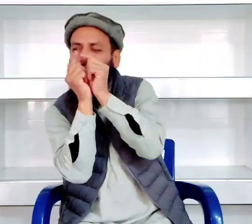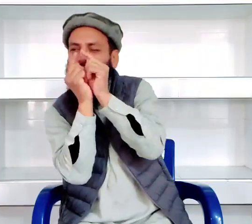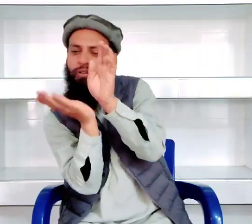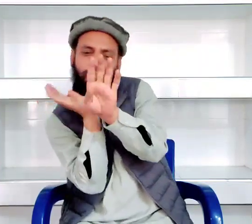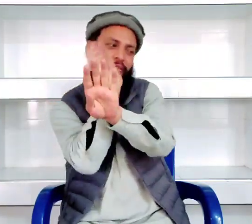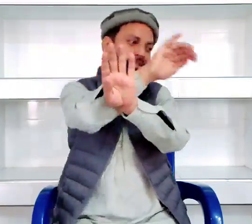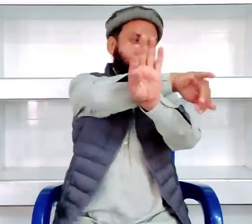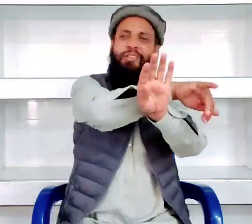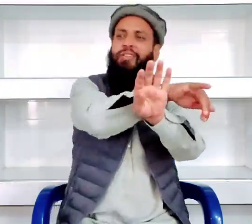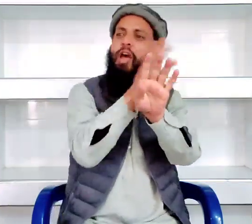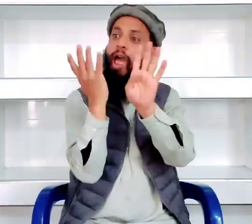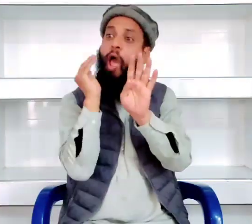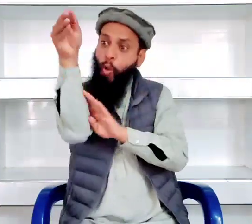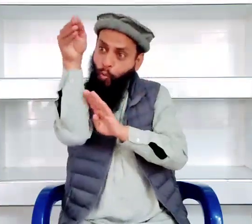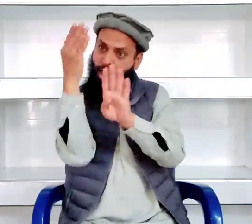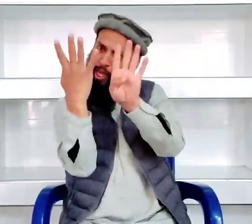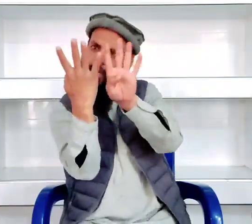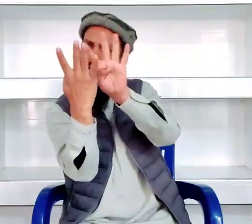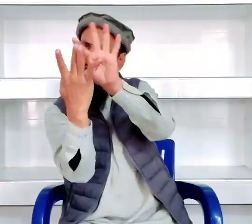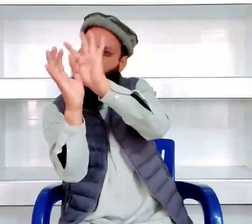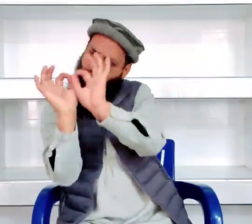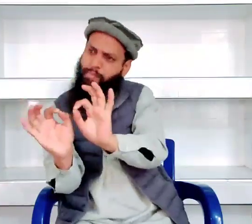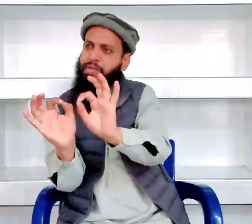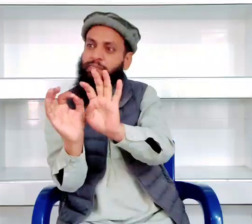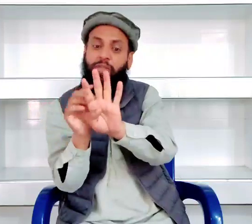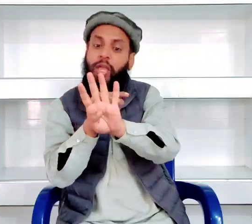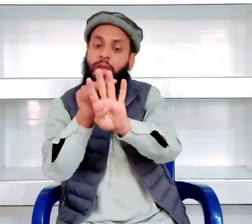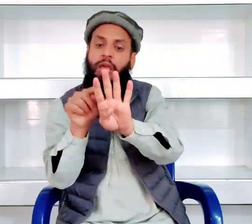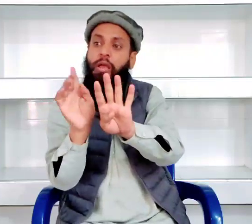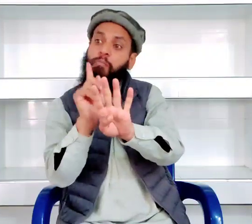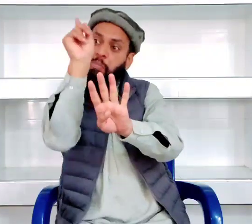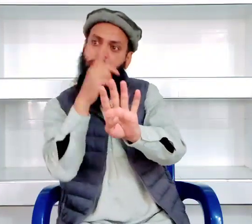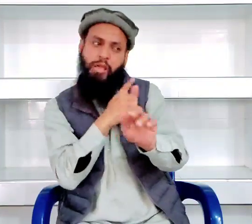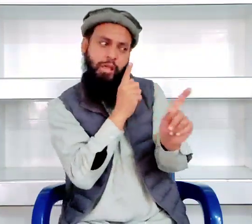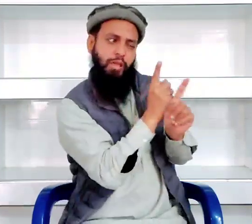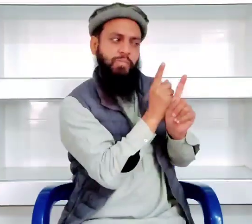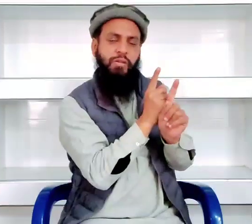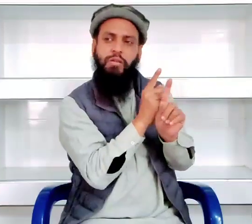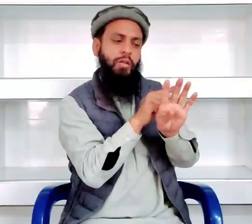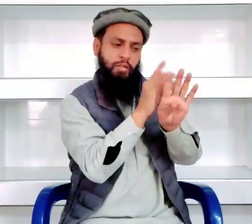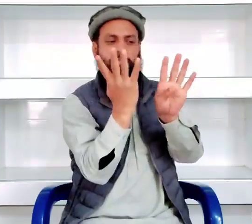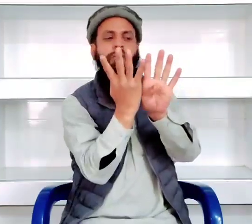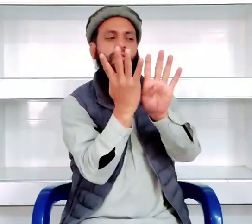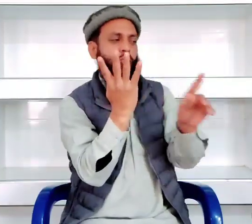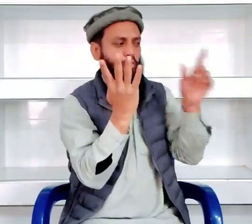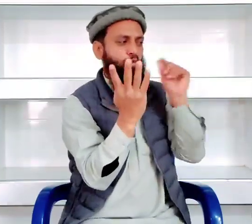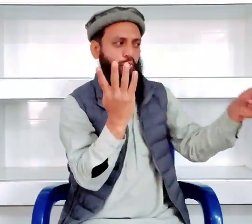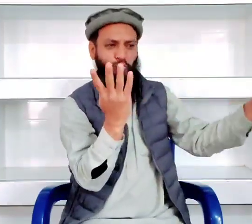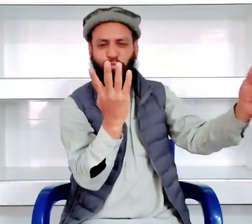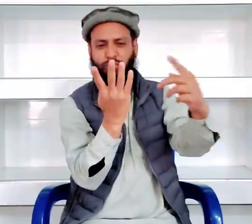منع فرمایا یہ بھی روایت جی ہے صحیح بخاری صحیح مسلم ابو داؤد نسائی ترمذی اور دیگر حدیث کتابوں میں اندر